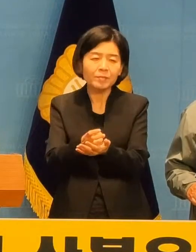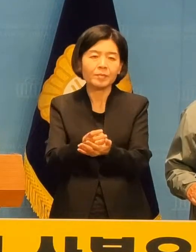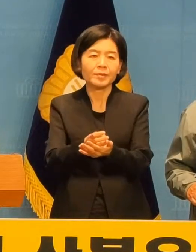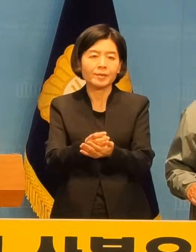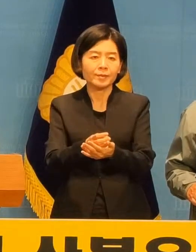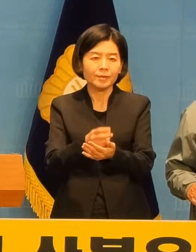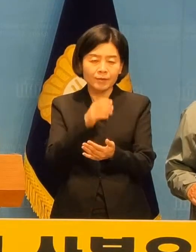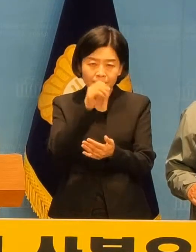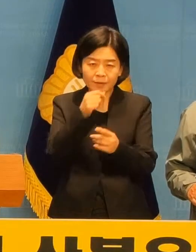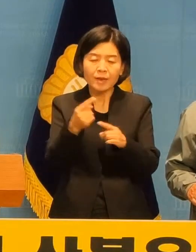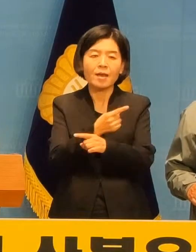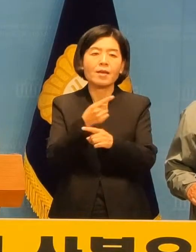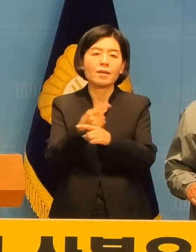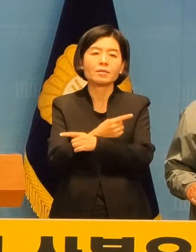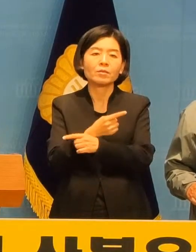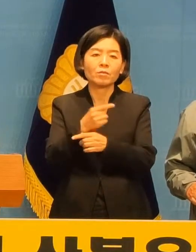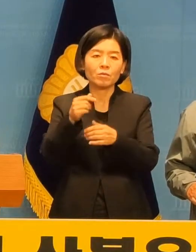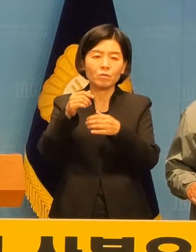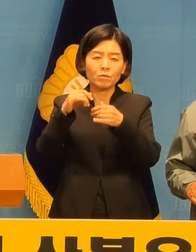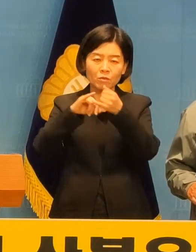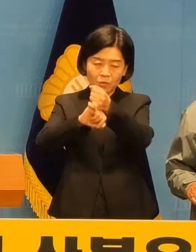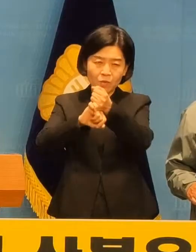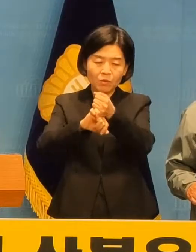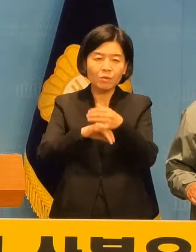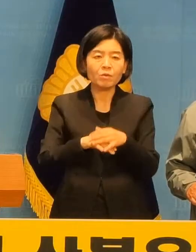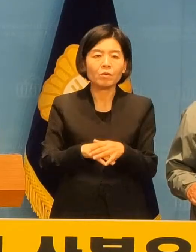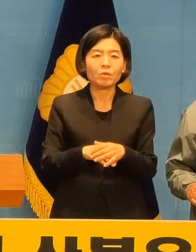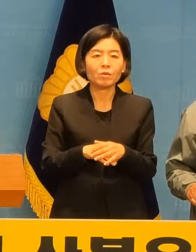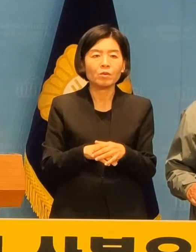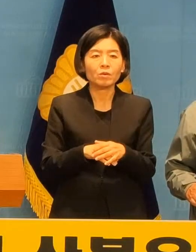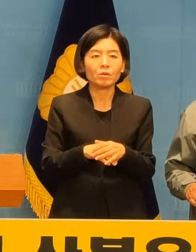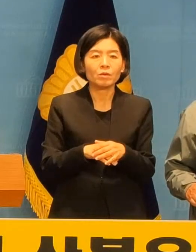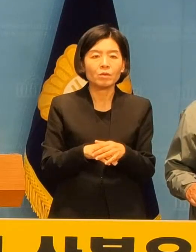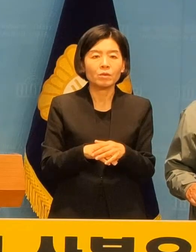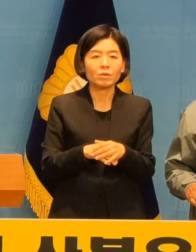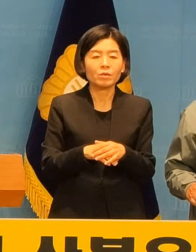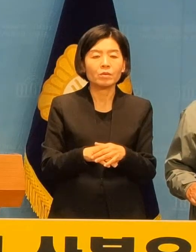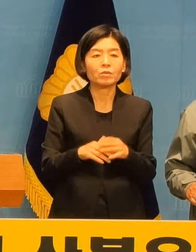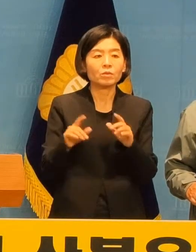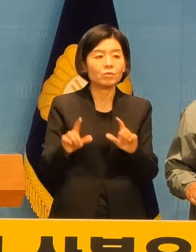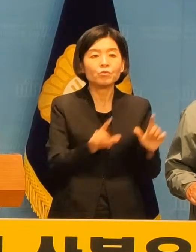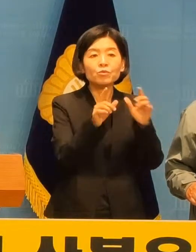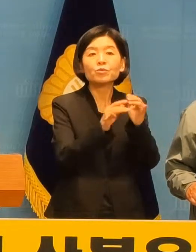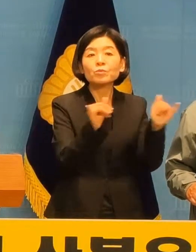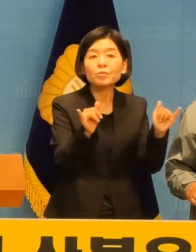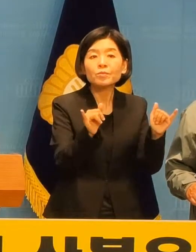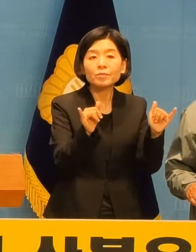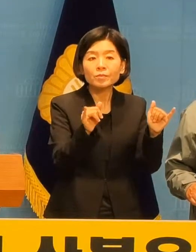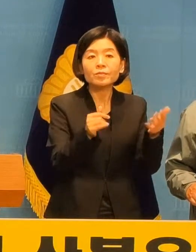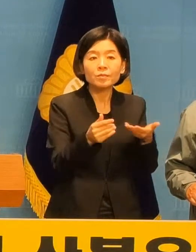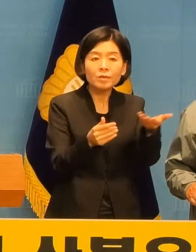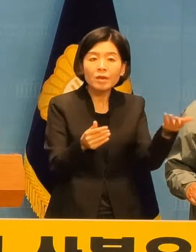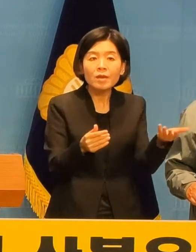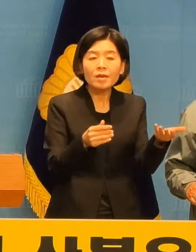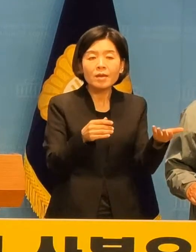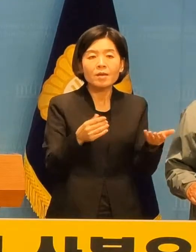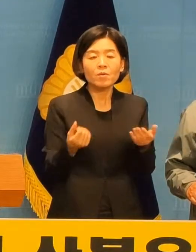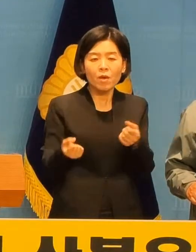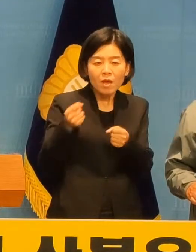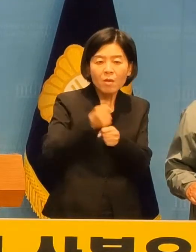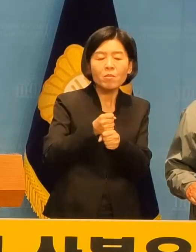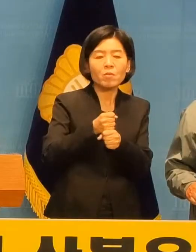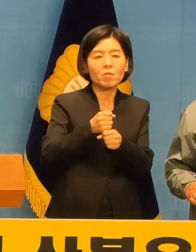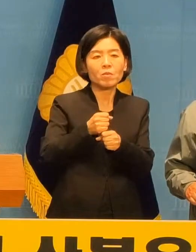개선책을 마련하라는 말씀드리고, 그리고 시행령에 당겨질 때 주민의 일상회복 예산은 국가